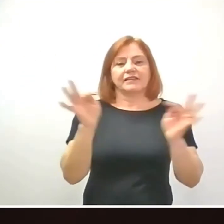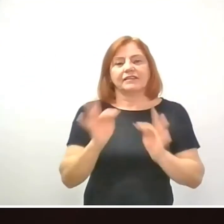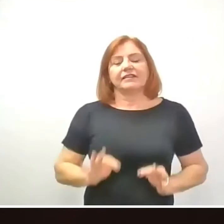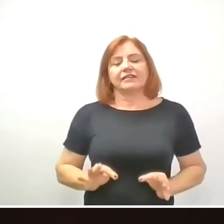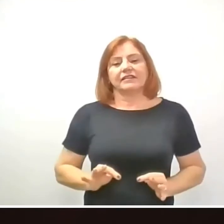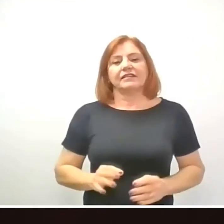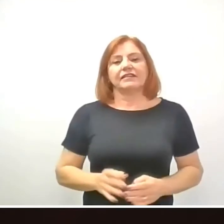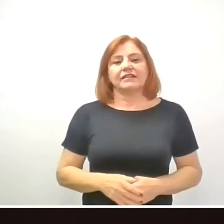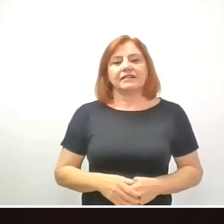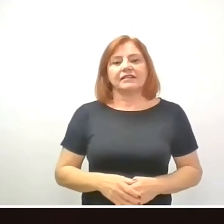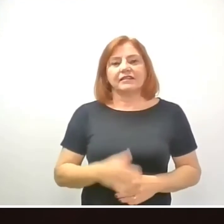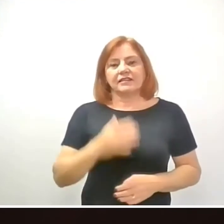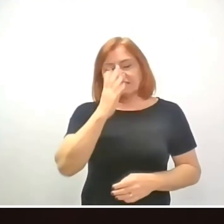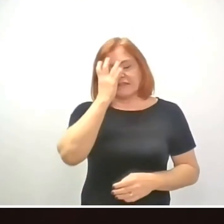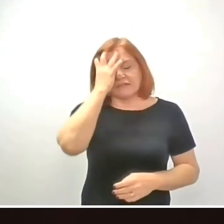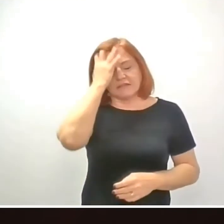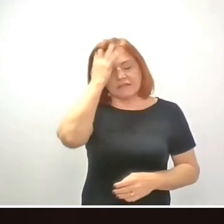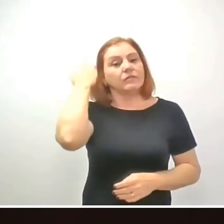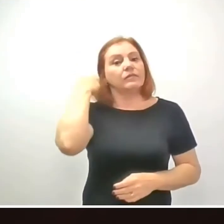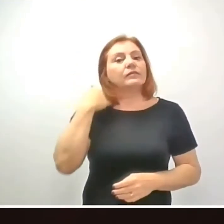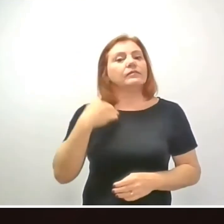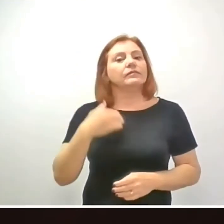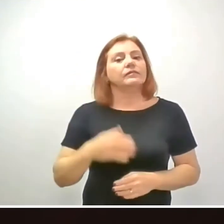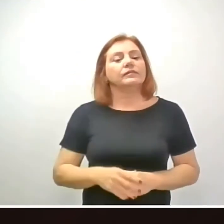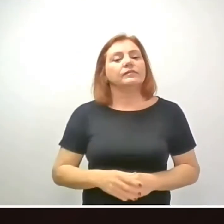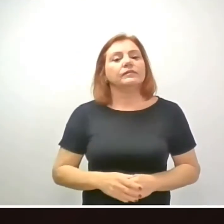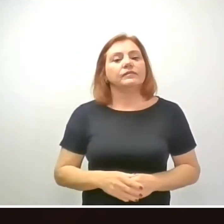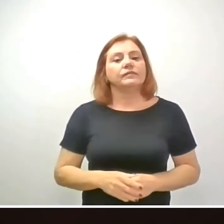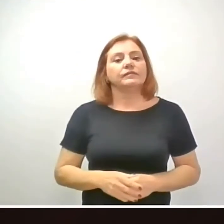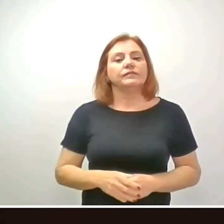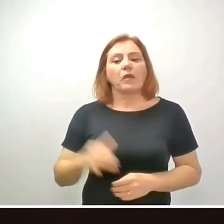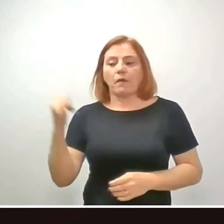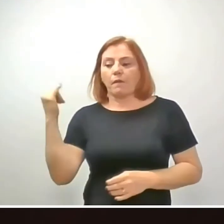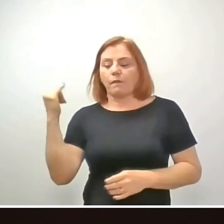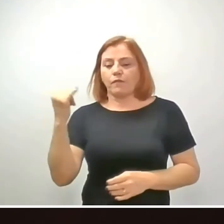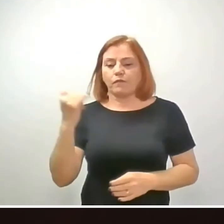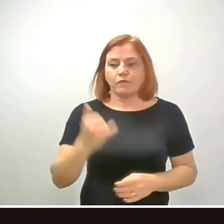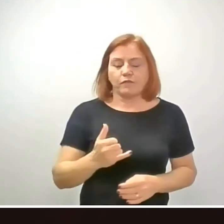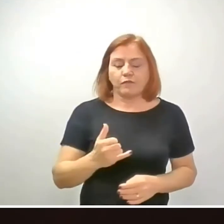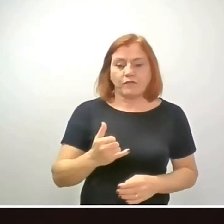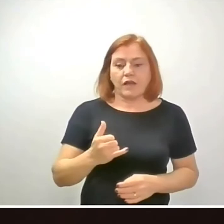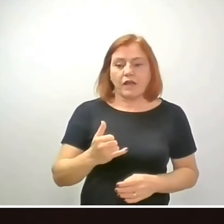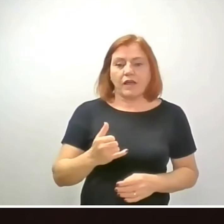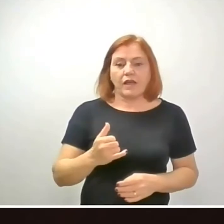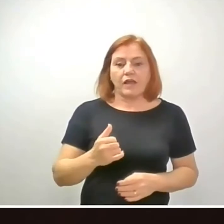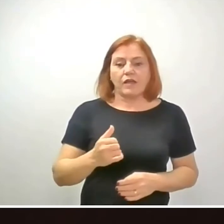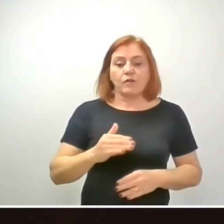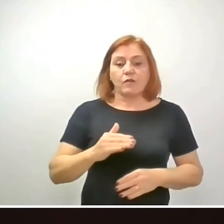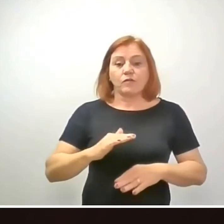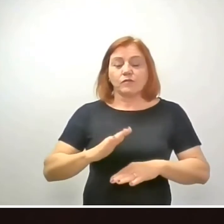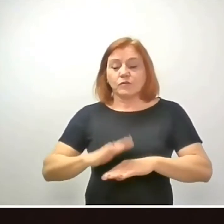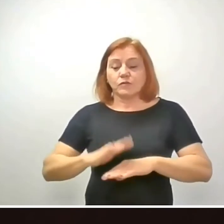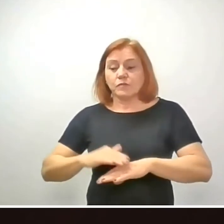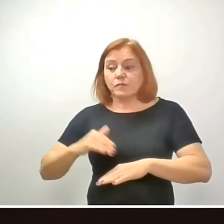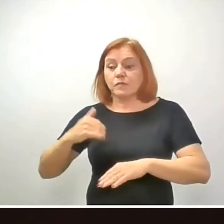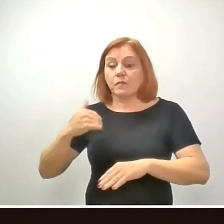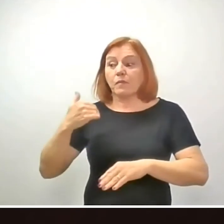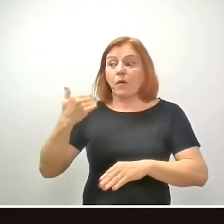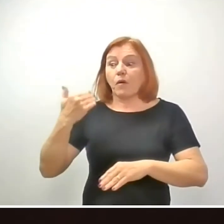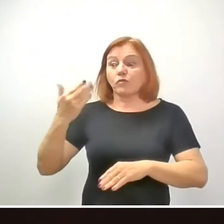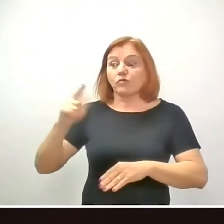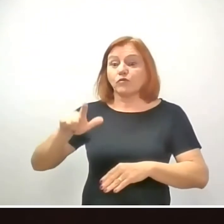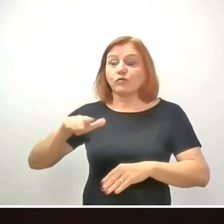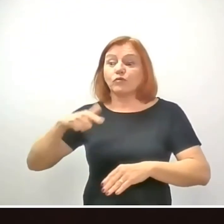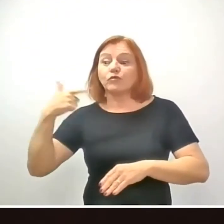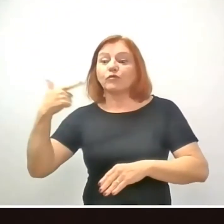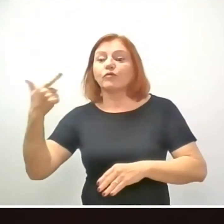outros, os demais de Tiatira. Ó Senhor Jesus. Então,